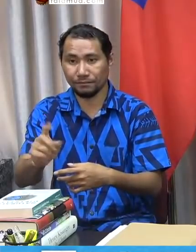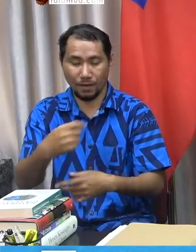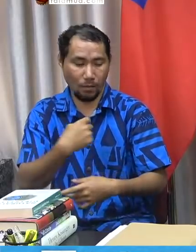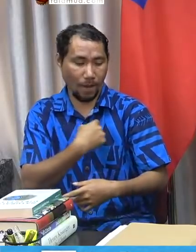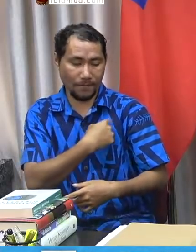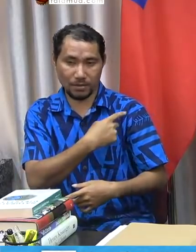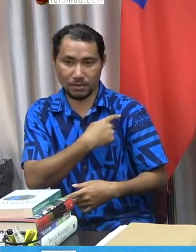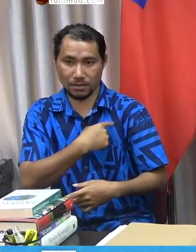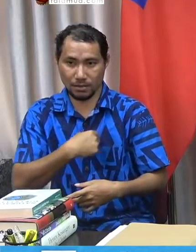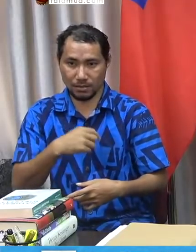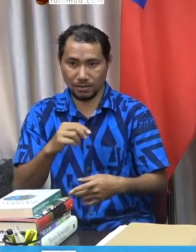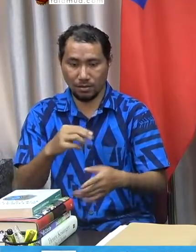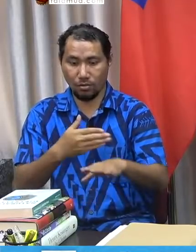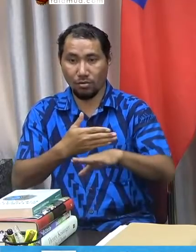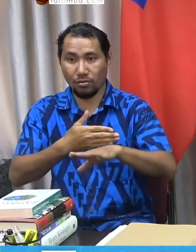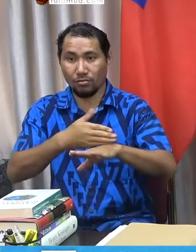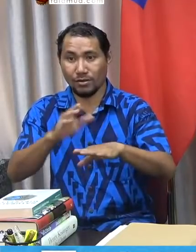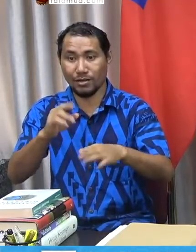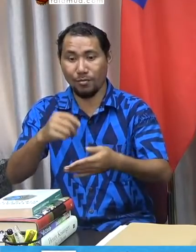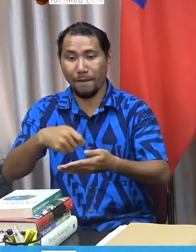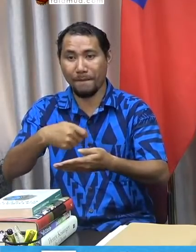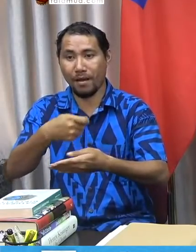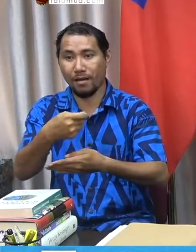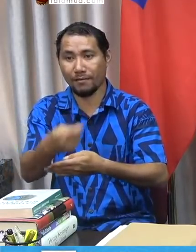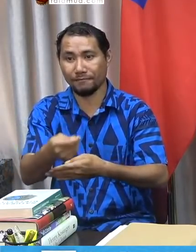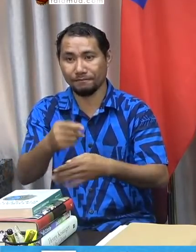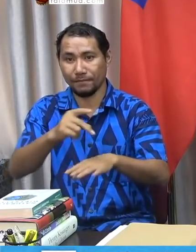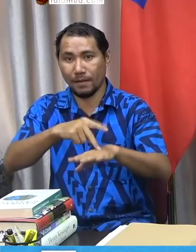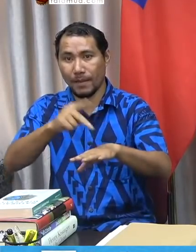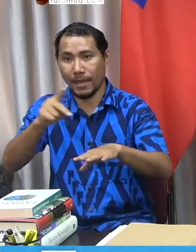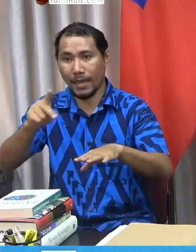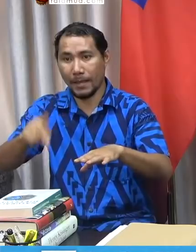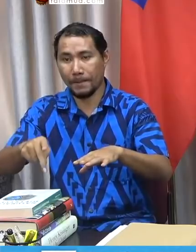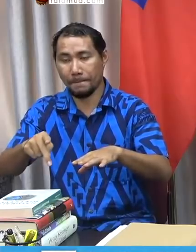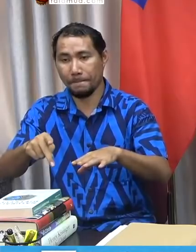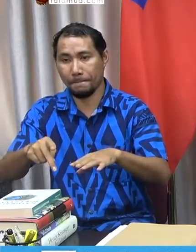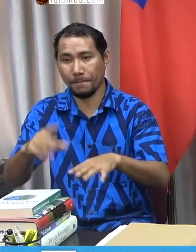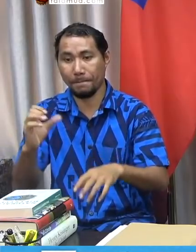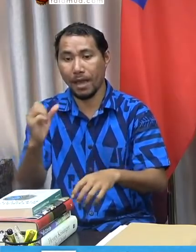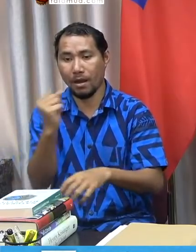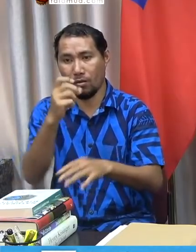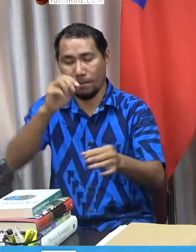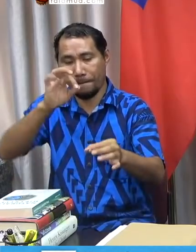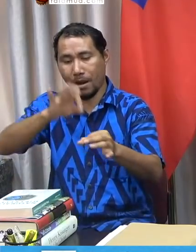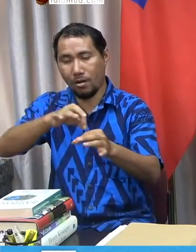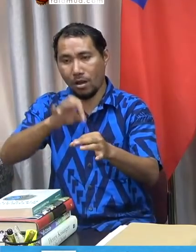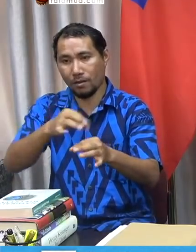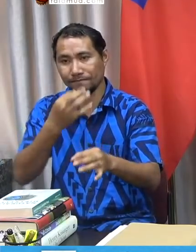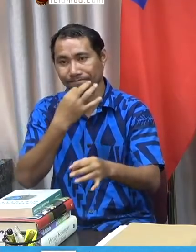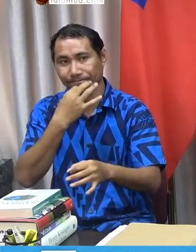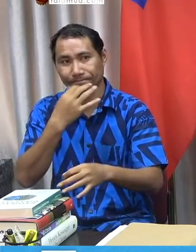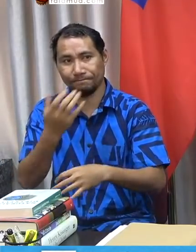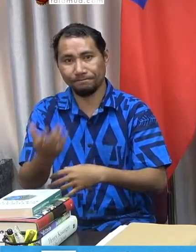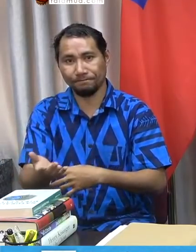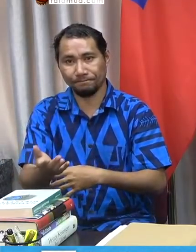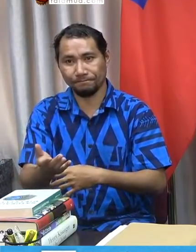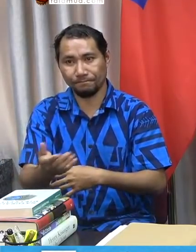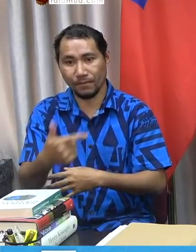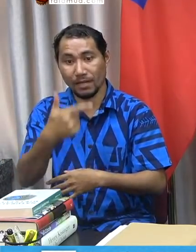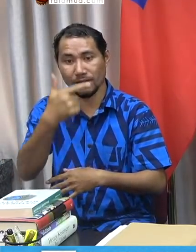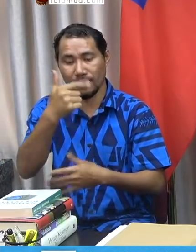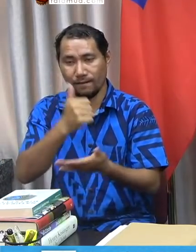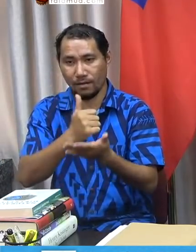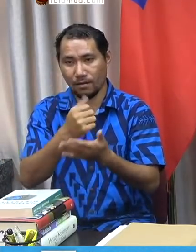o sui fōu, tauala mai whaiunga o whenga pālota la iti, o sui nei e tuafitu.